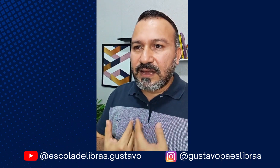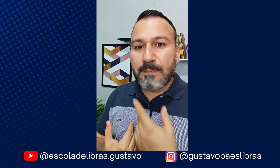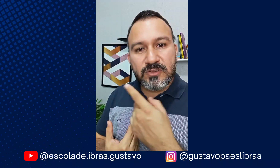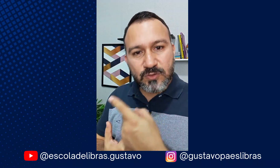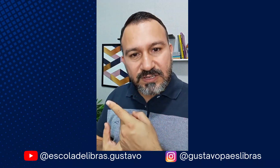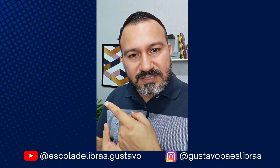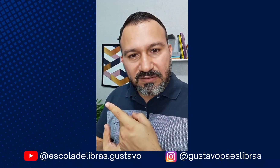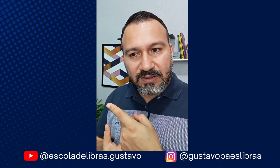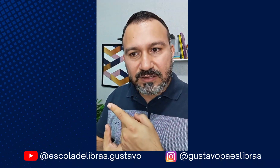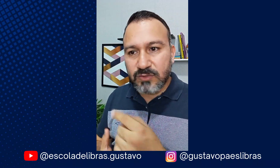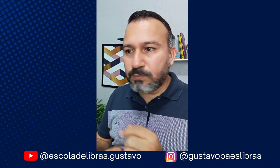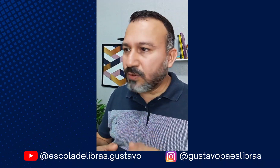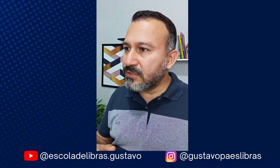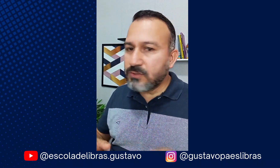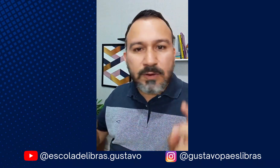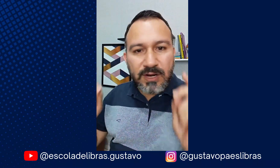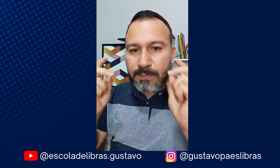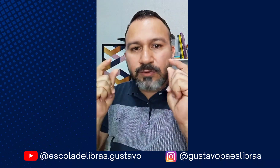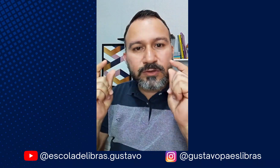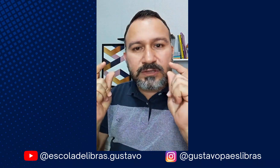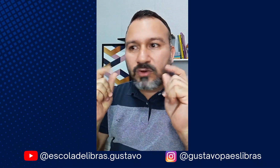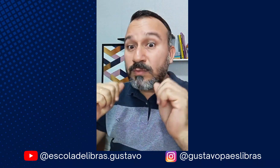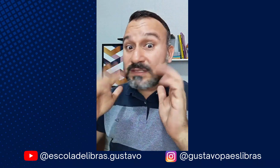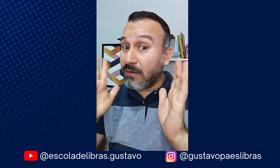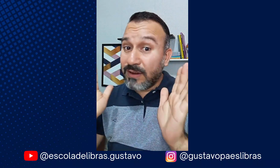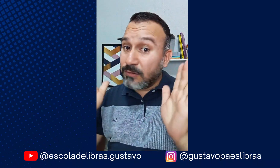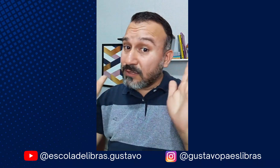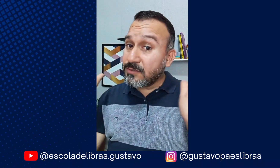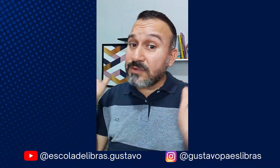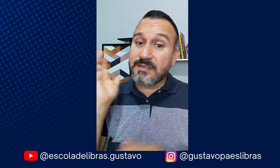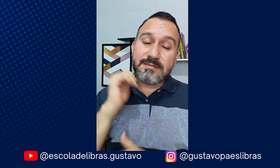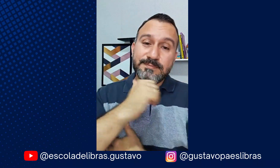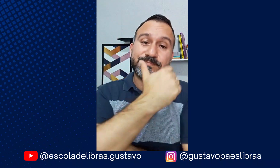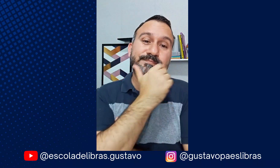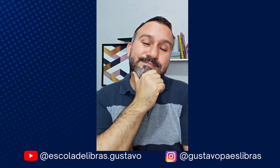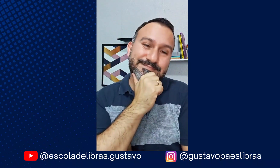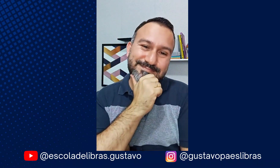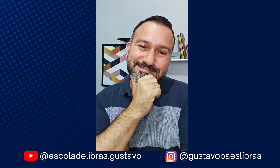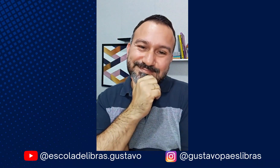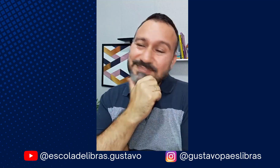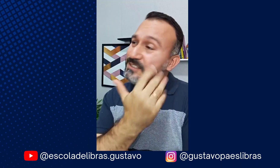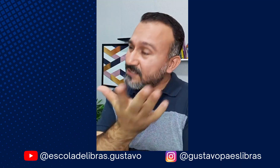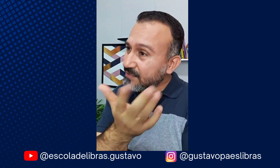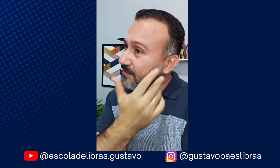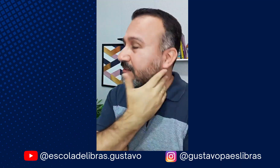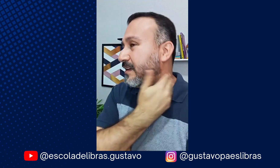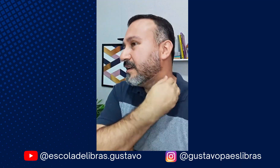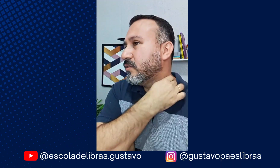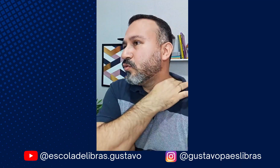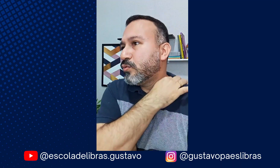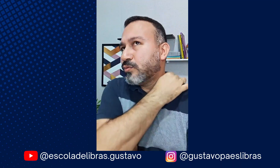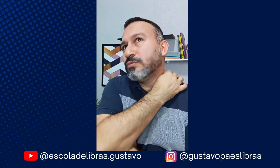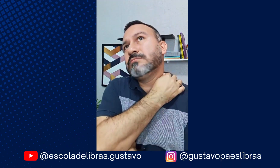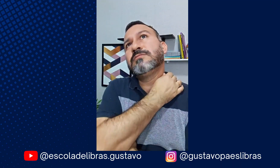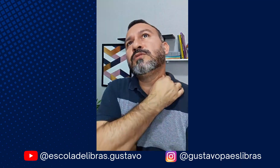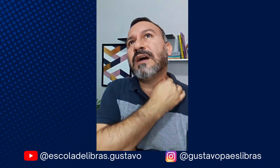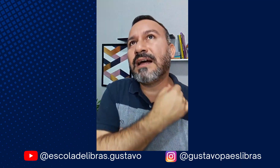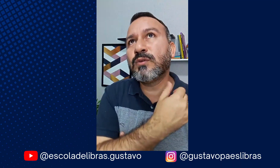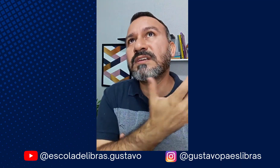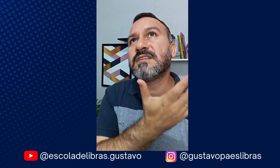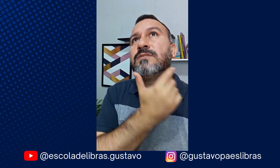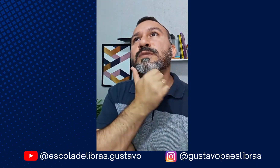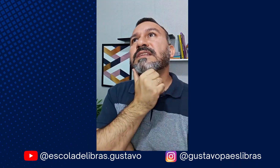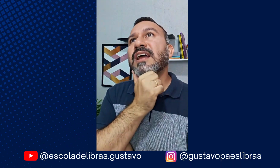antecedência, a pessoa que está falando pode, de uma hora para outra, começar a falar outras coisas. Sim,